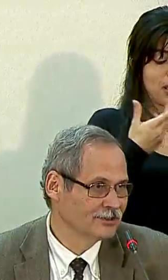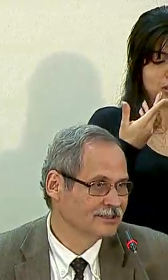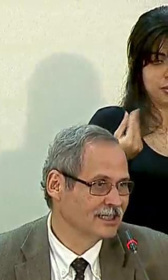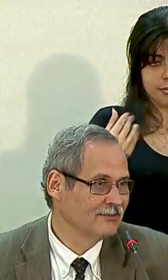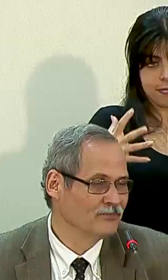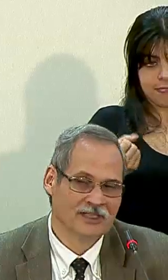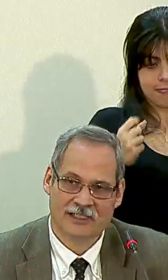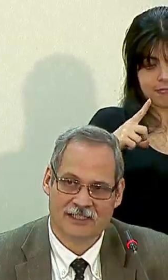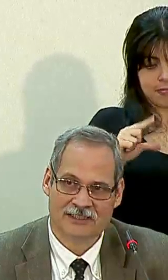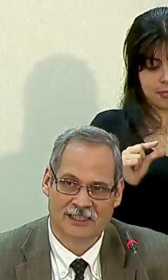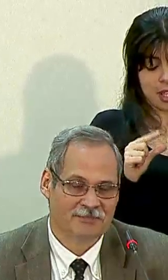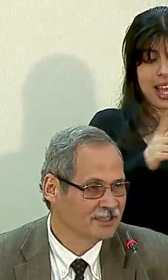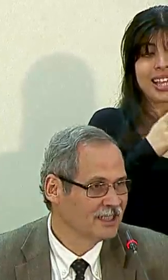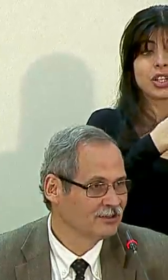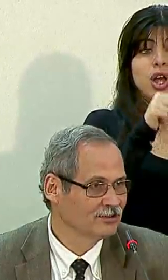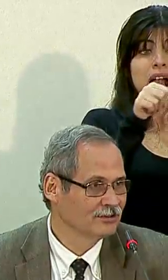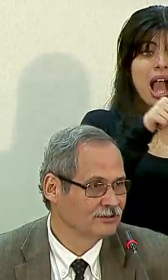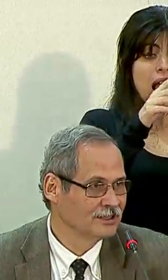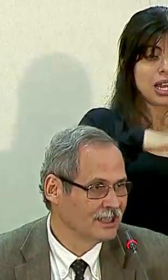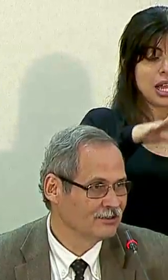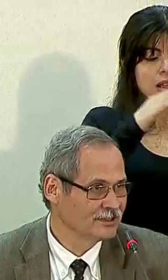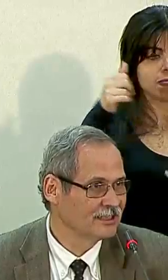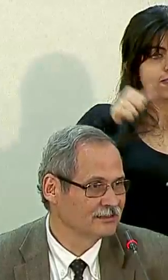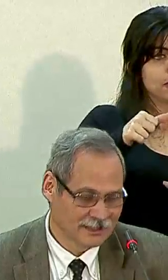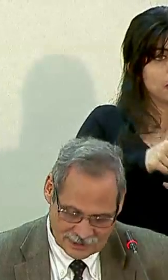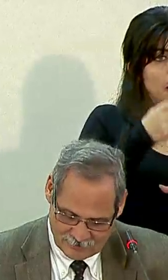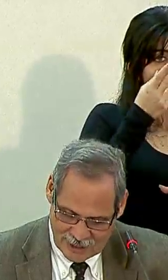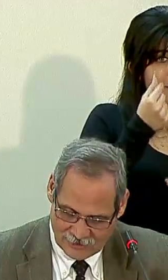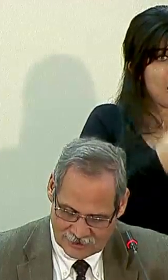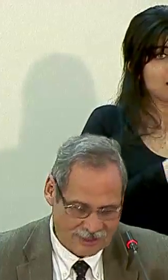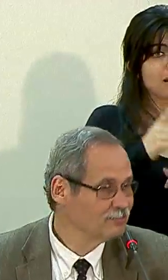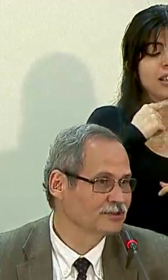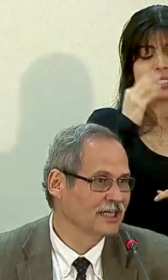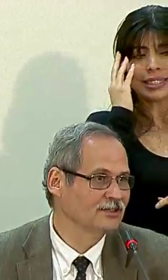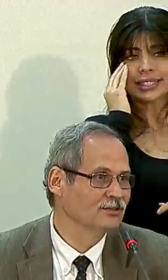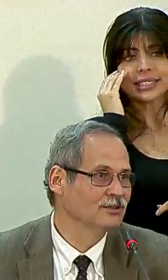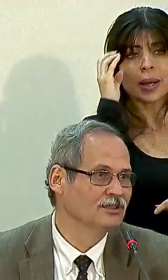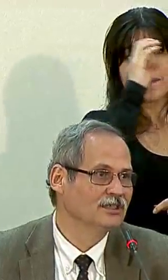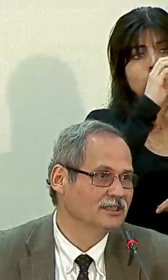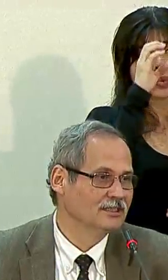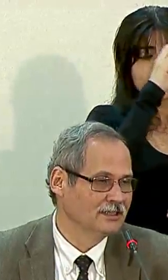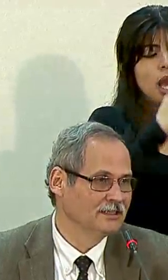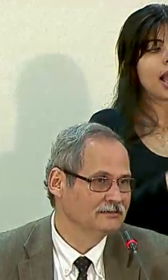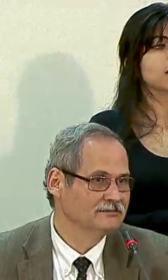el sector está perdiendo dinero, están desesperados y están buscando